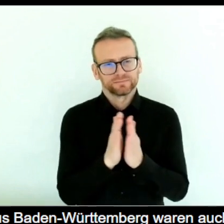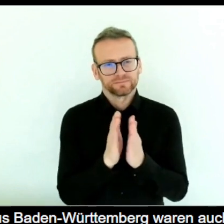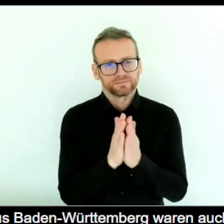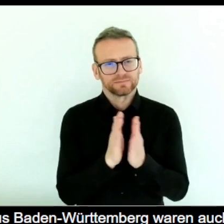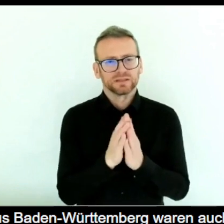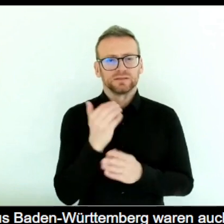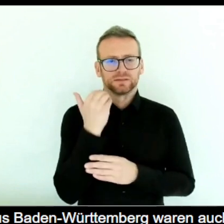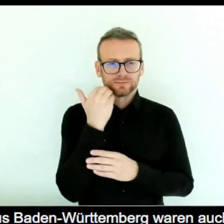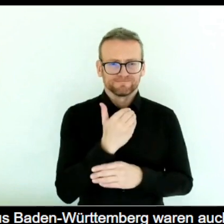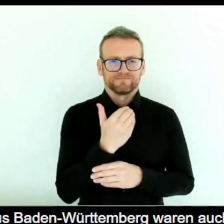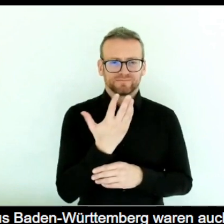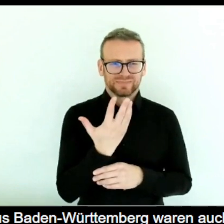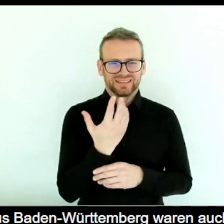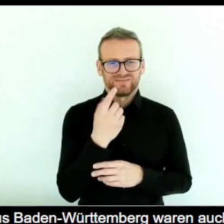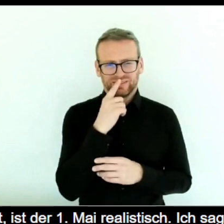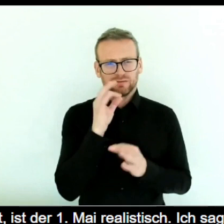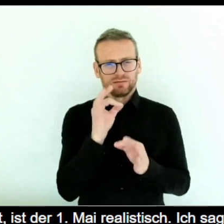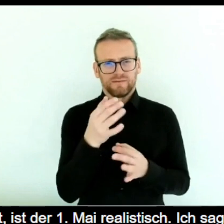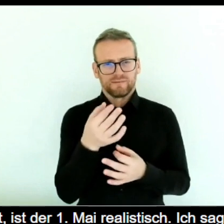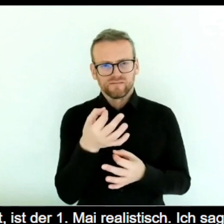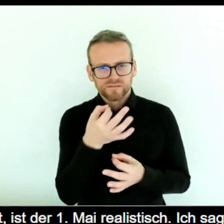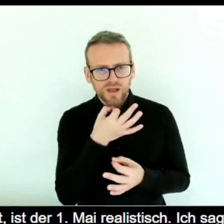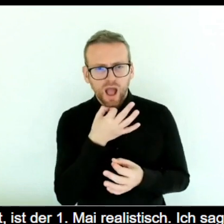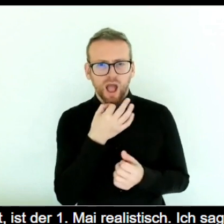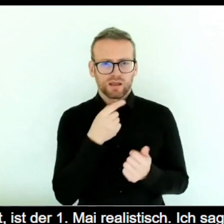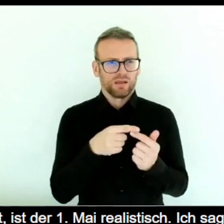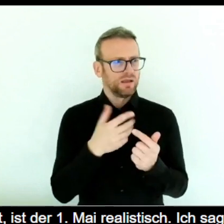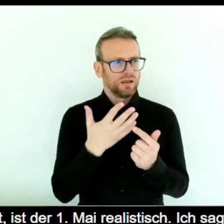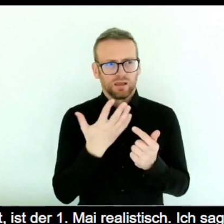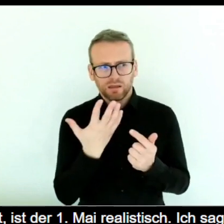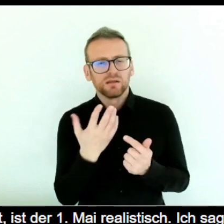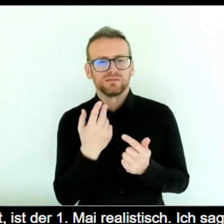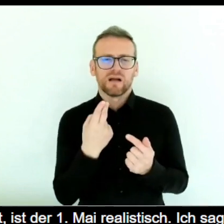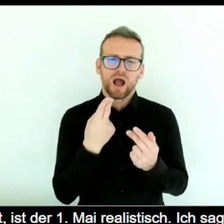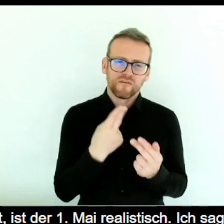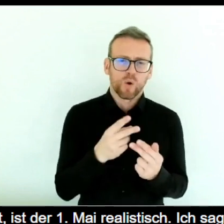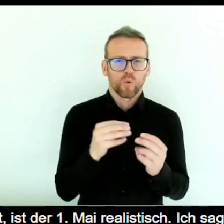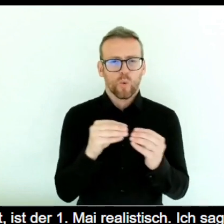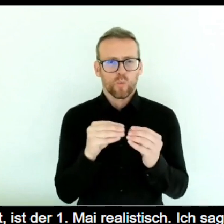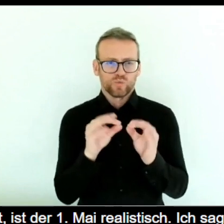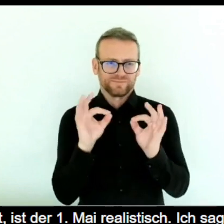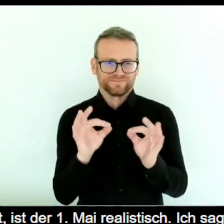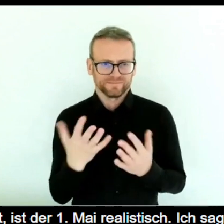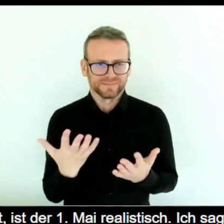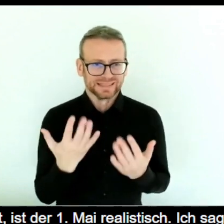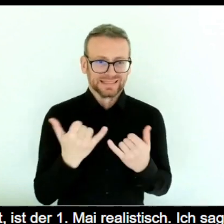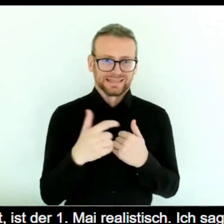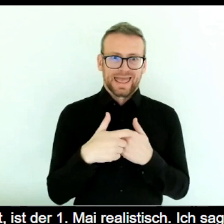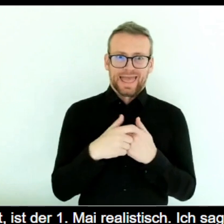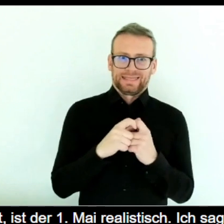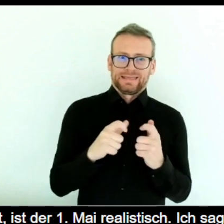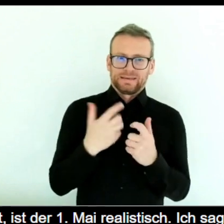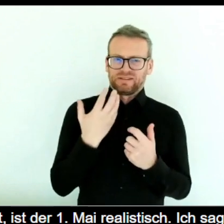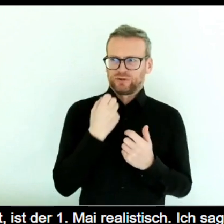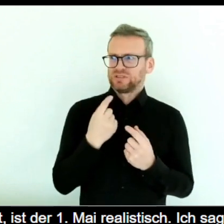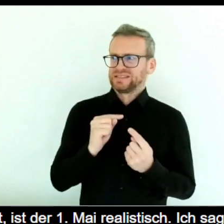Millionen Euro, stehen da zur Verfügung. Vielleicht könnten Sie noch mal kurz erzählen, wie das bisher genutzt wird und für wie lang praktisch das zur Verfügung steht.